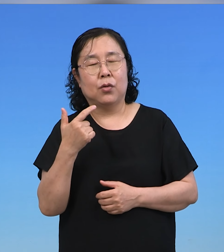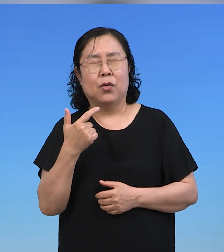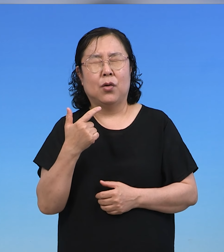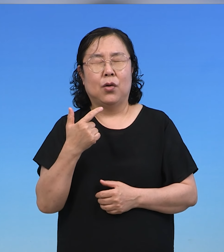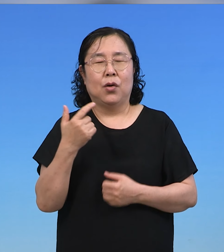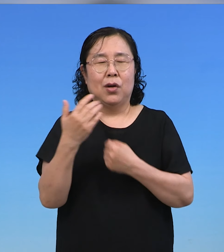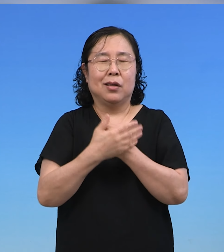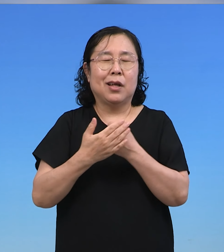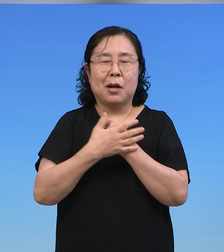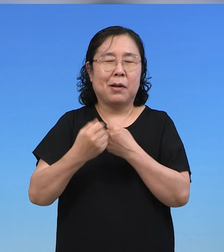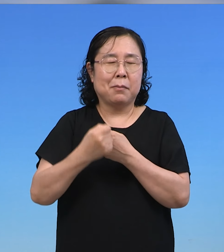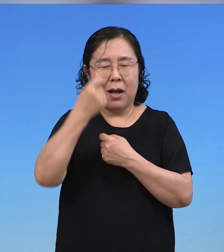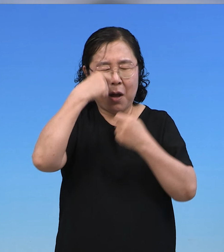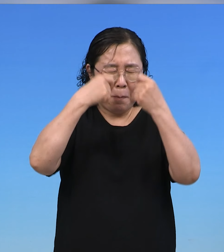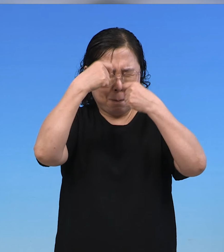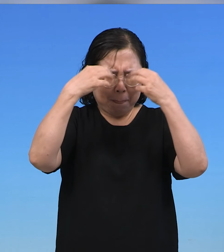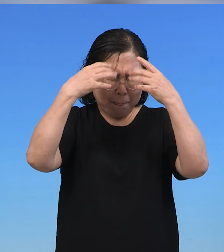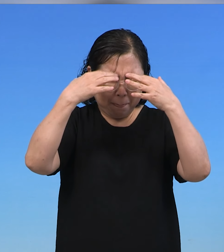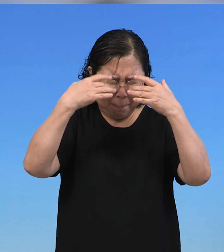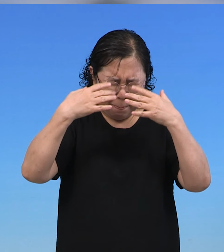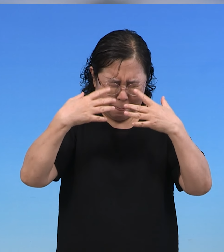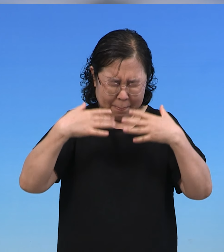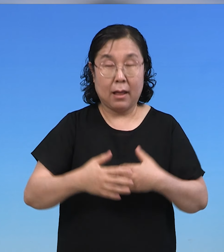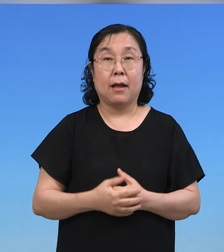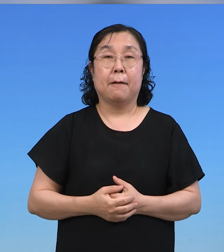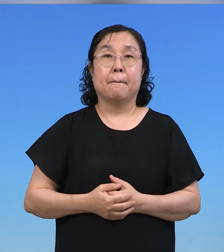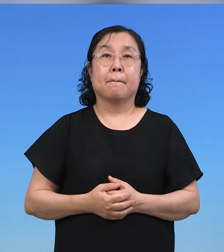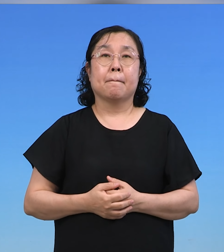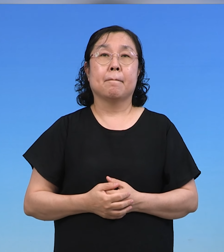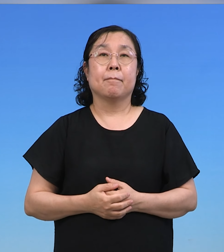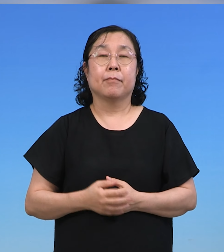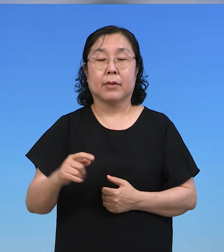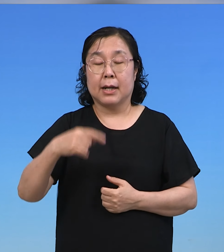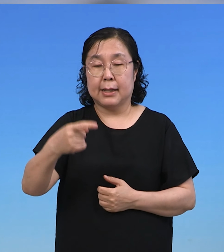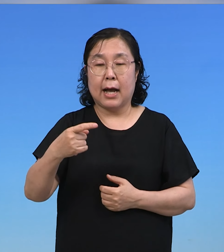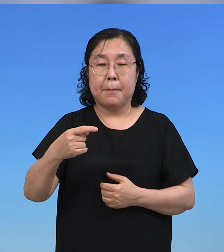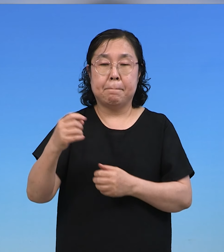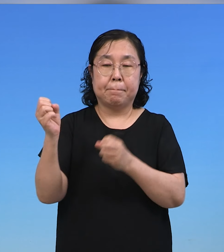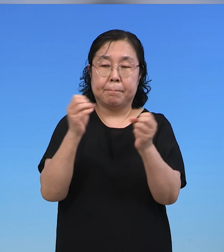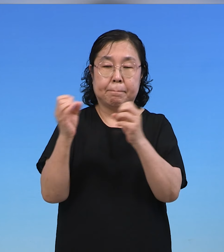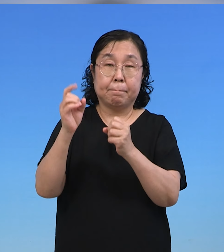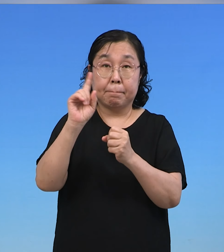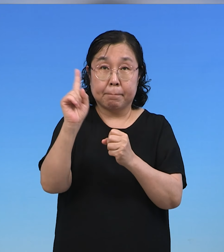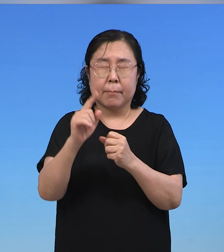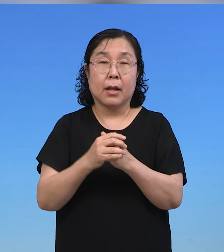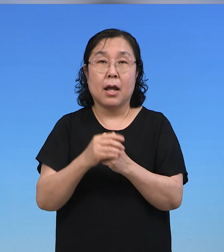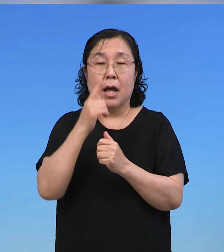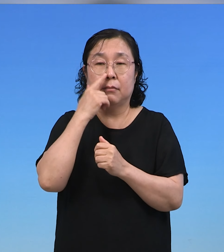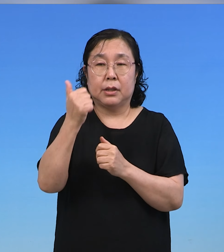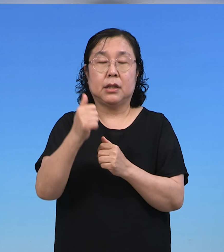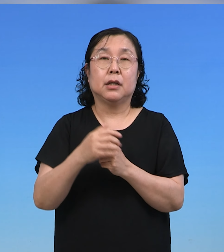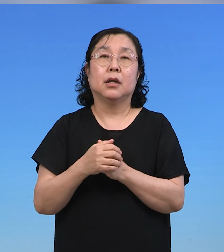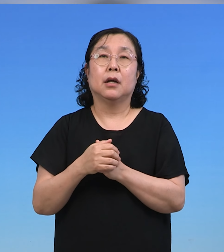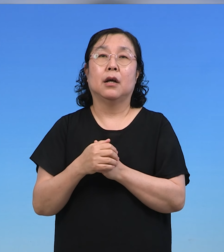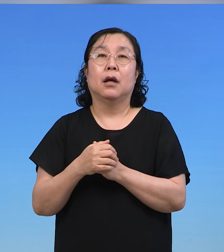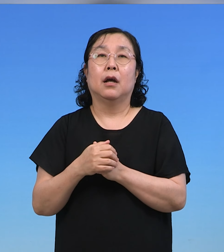모릅니다. 진짜 베개가 젖도록 울었어요. 그 다음 대사가 뭐냐 하니까요,